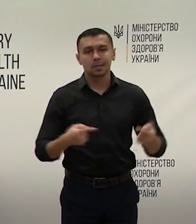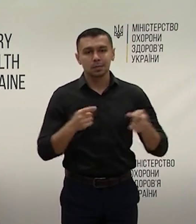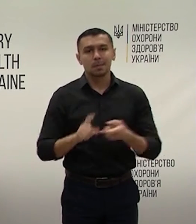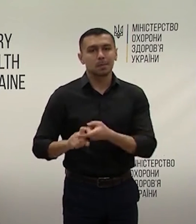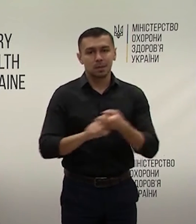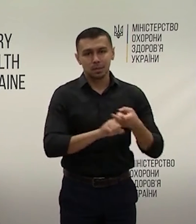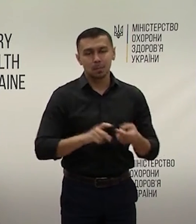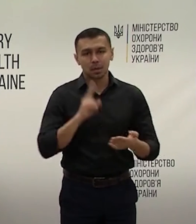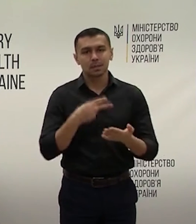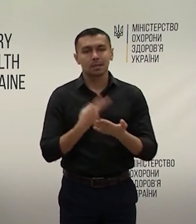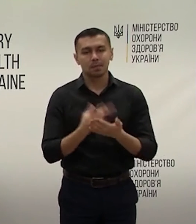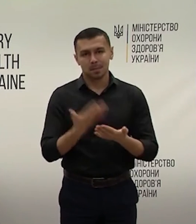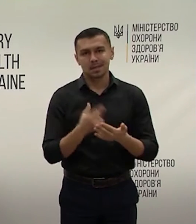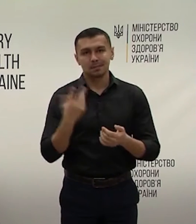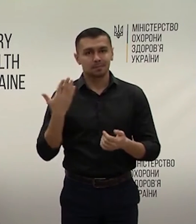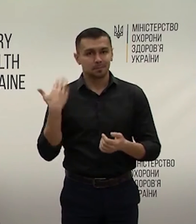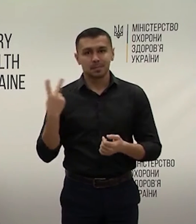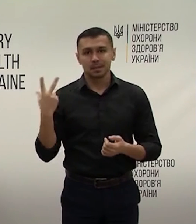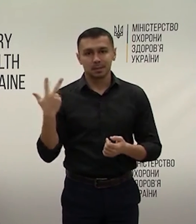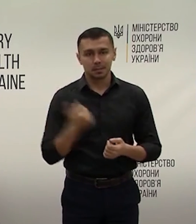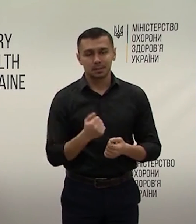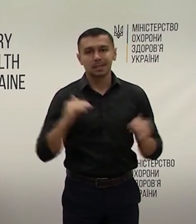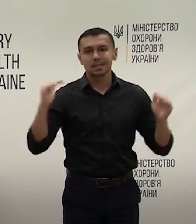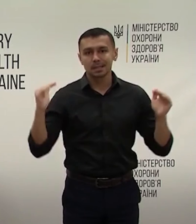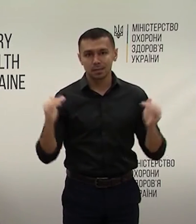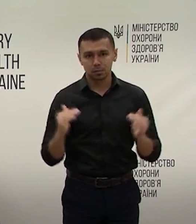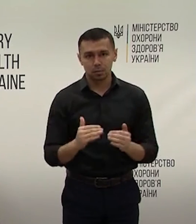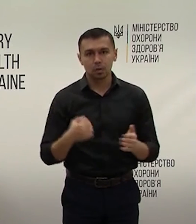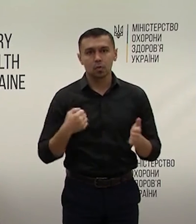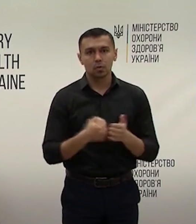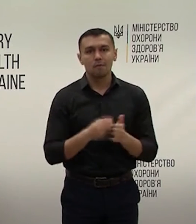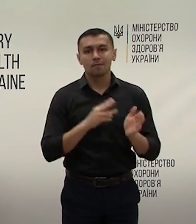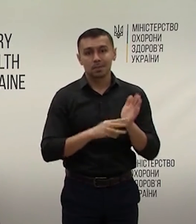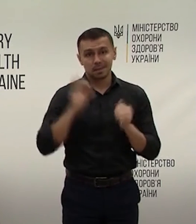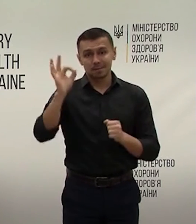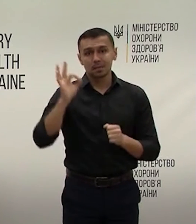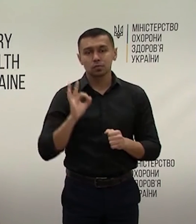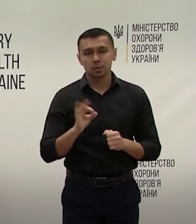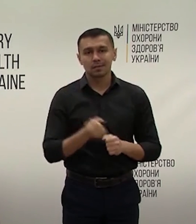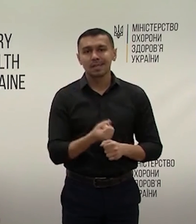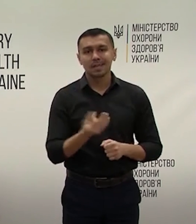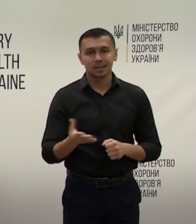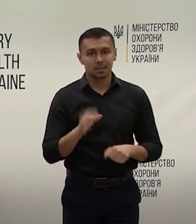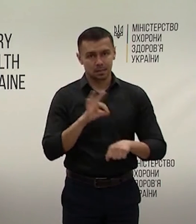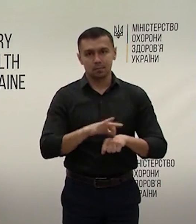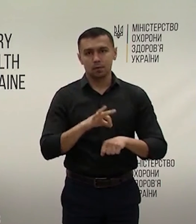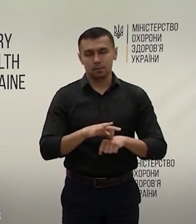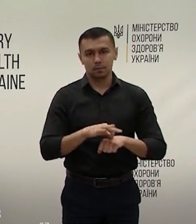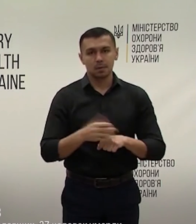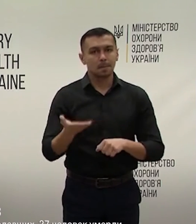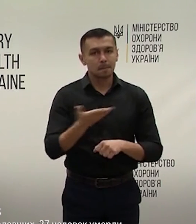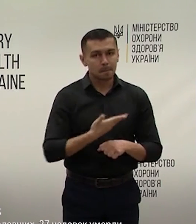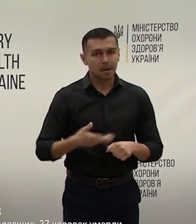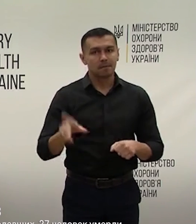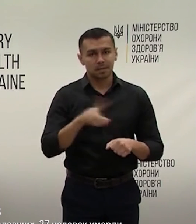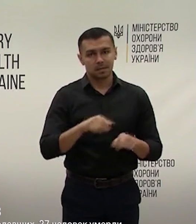епідеміологічних показників, наприклад, за три тижні знижується до 80% кількість захворівших. Ми все